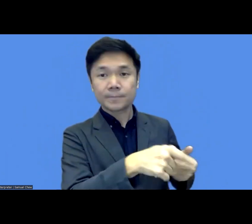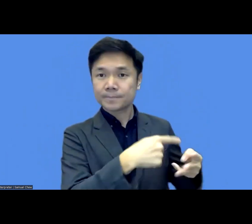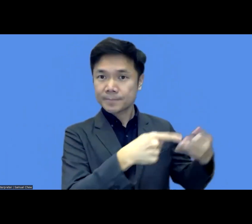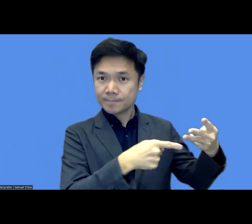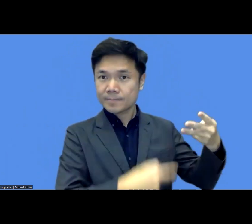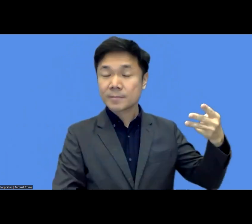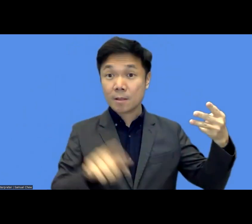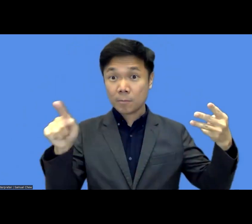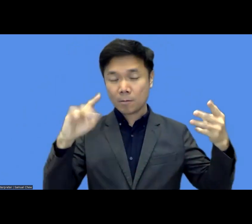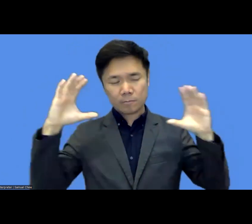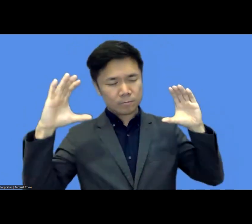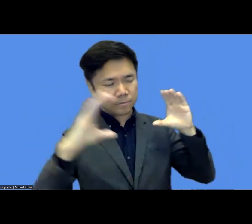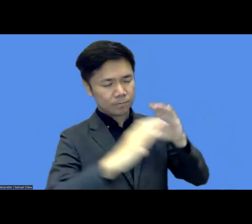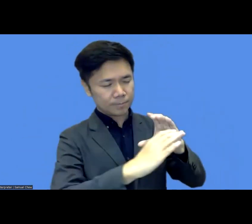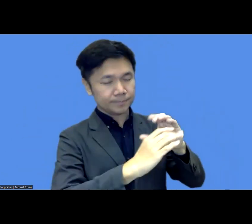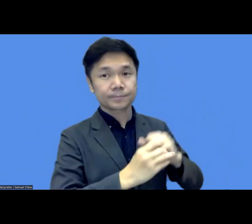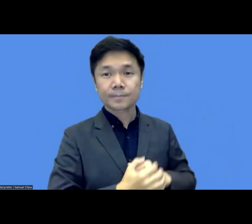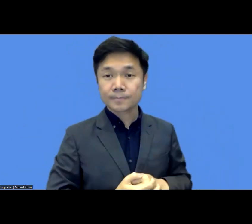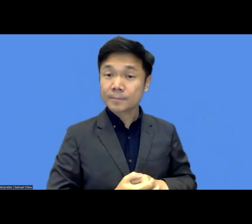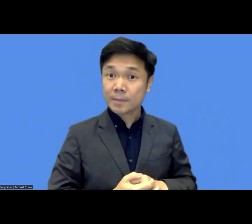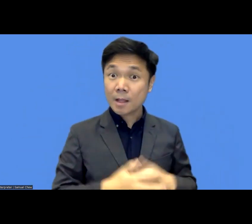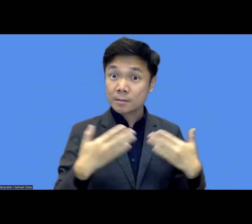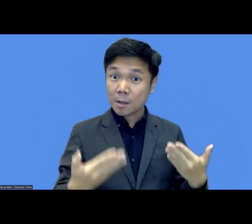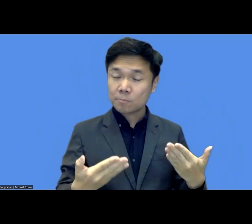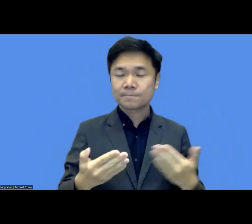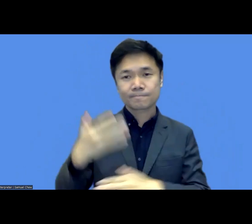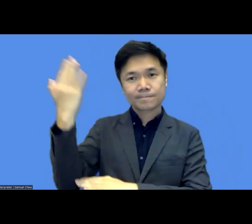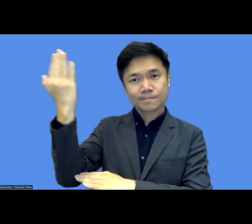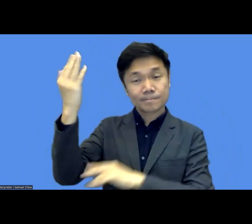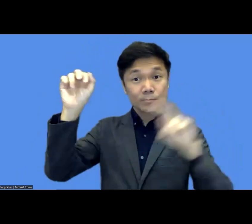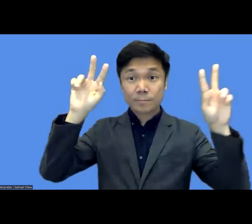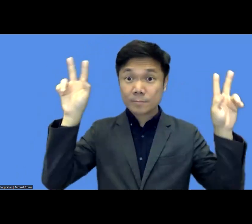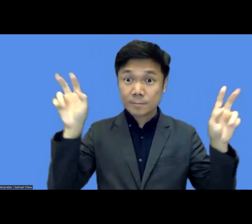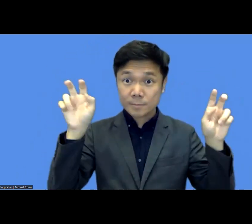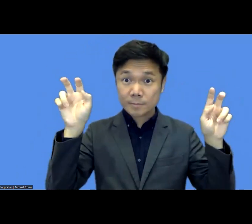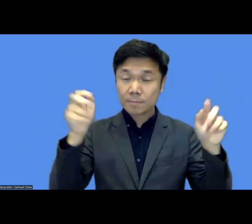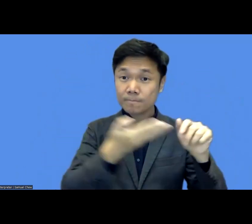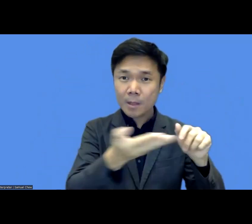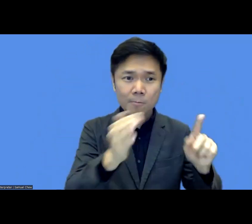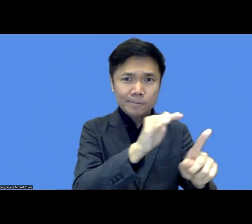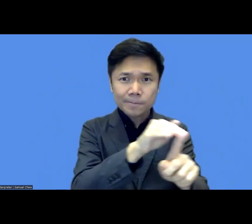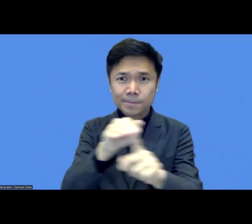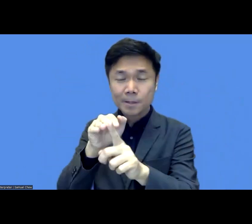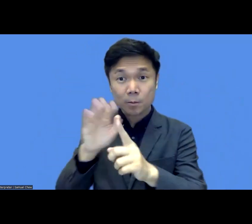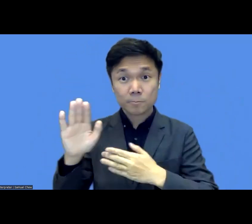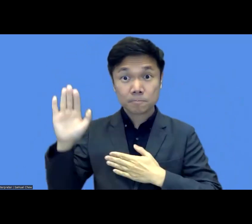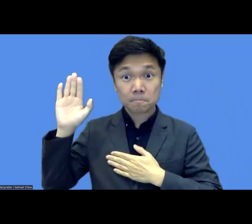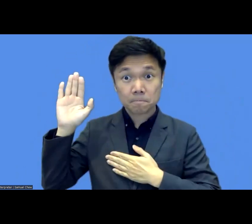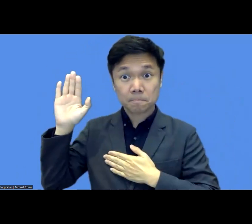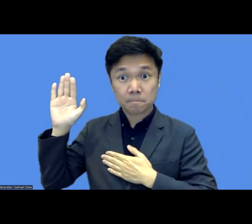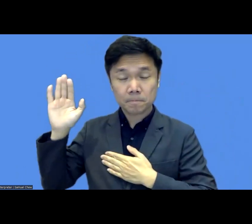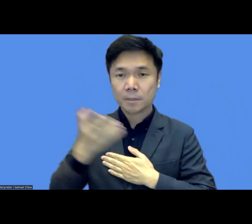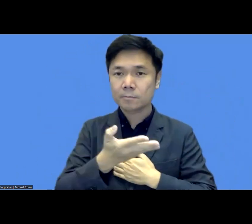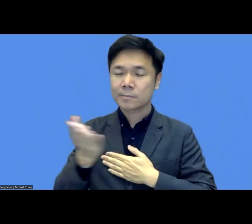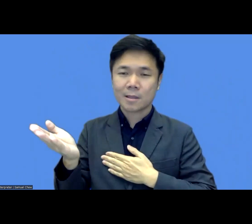el apoyo propio. Y hoy me pidieron hable un poco sobre los compromisos